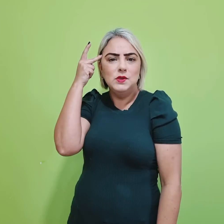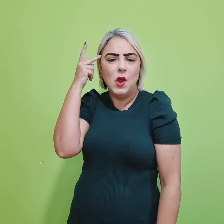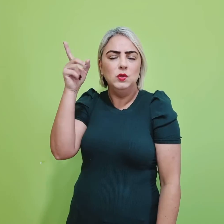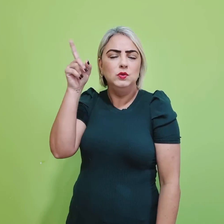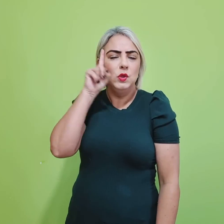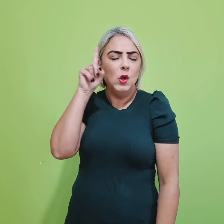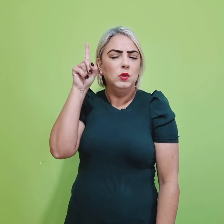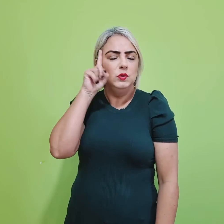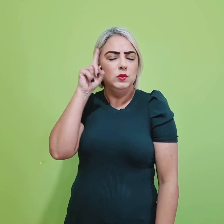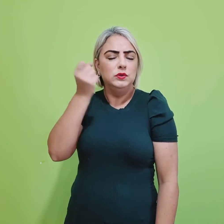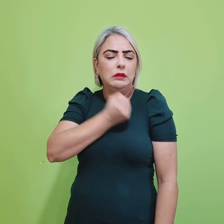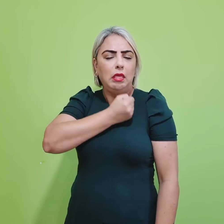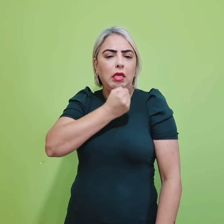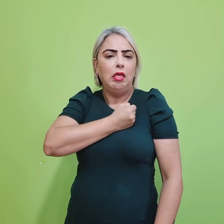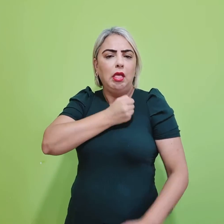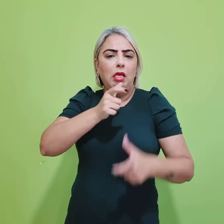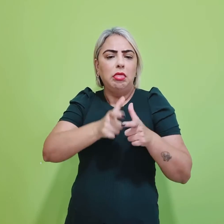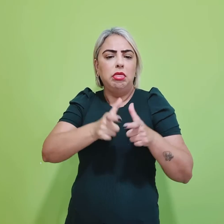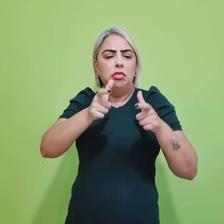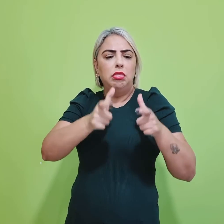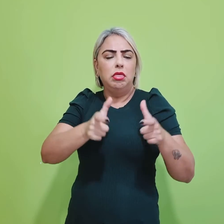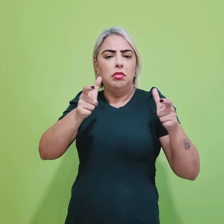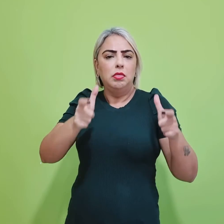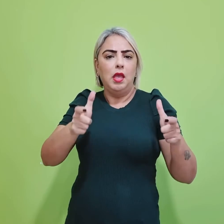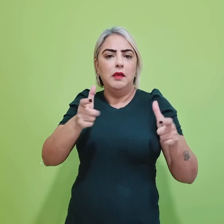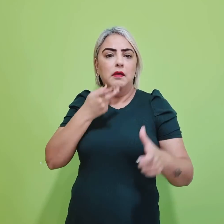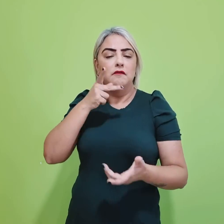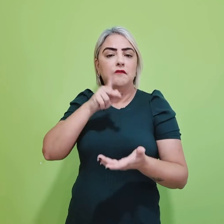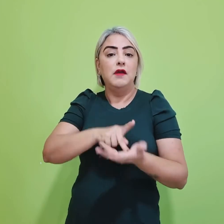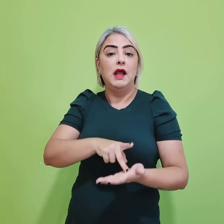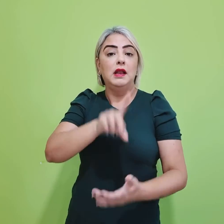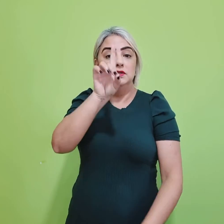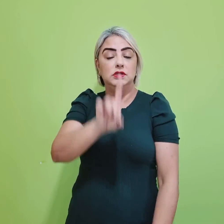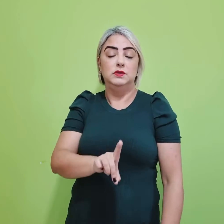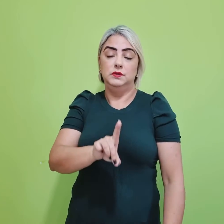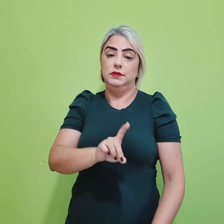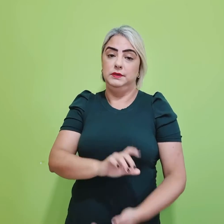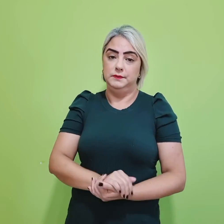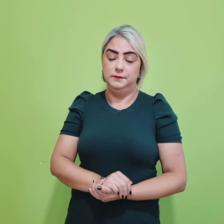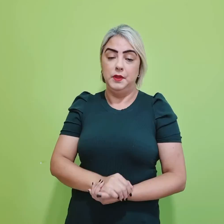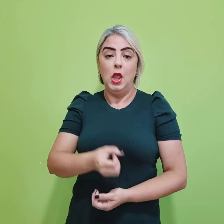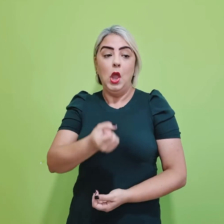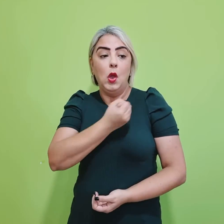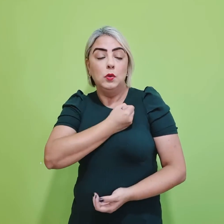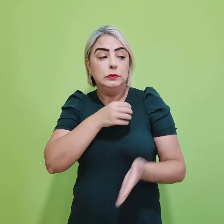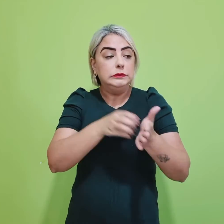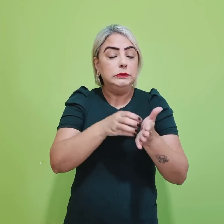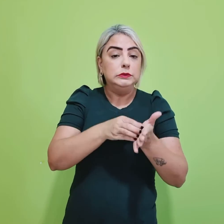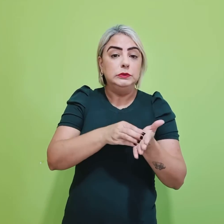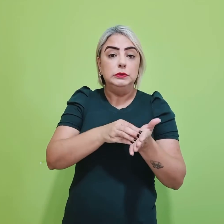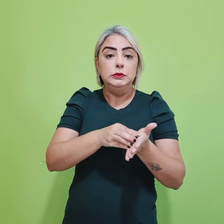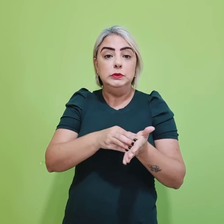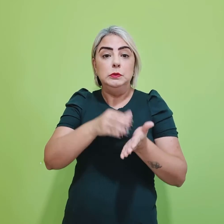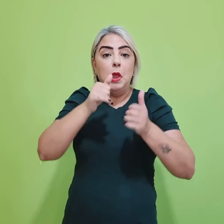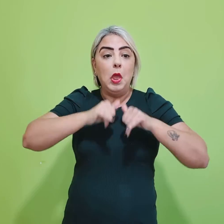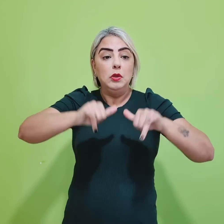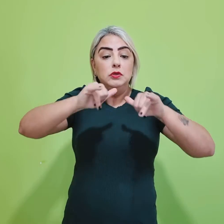todo dia esse número aumenta, afirma a diretoria. Os dados divulgados em julho